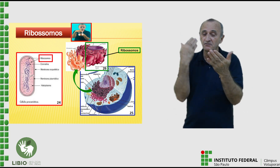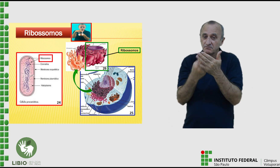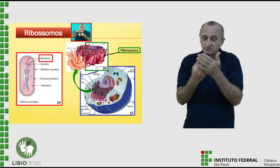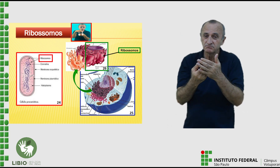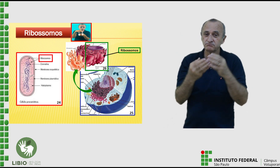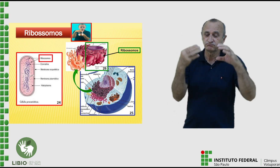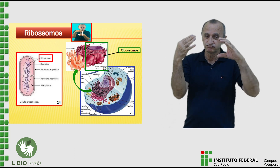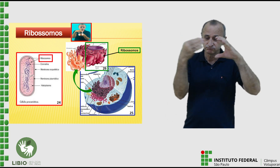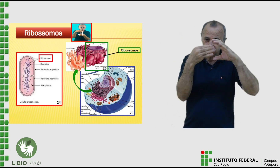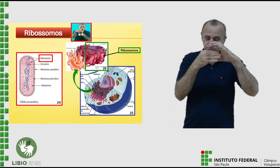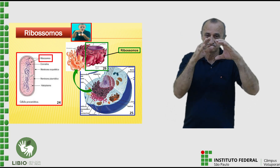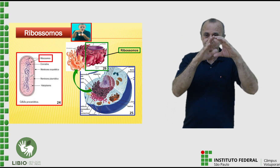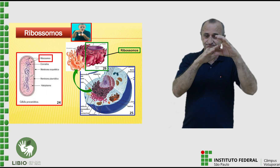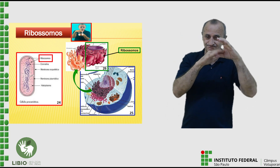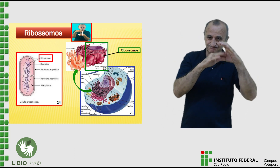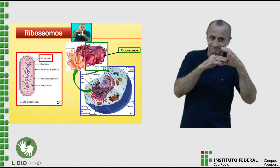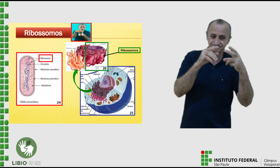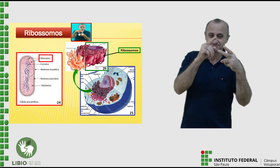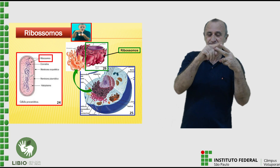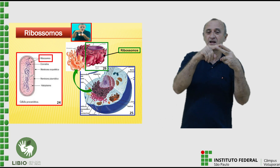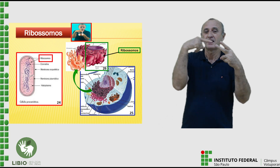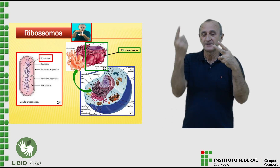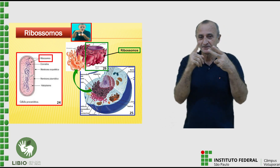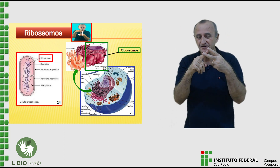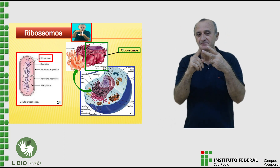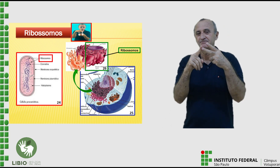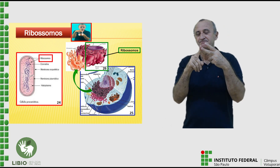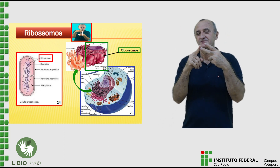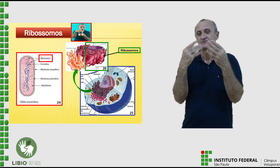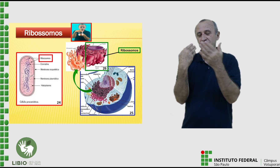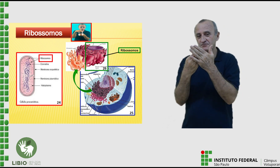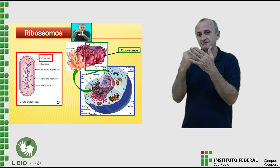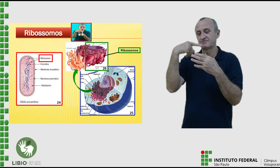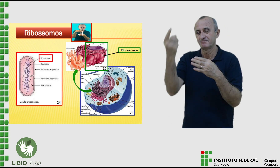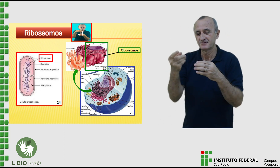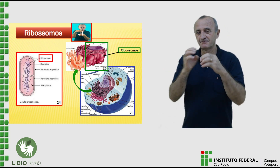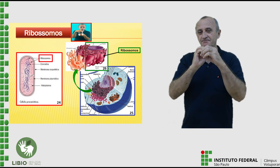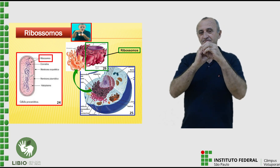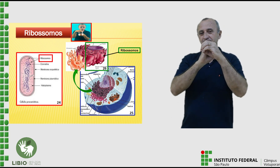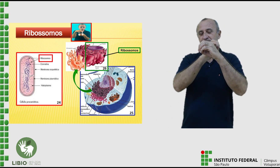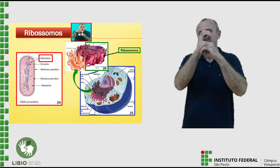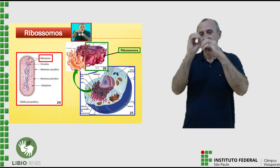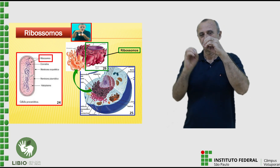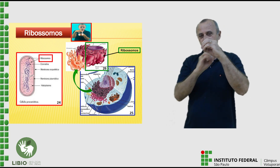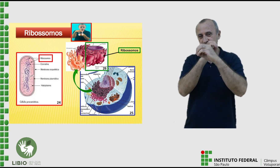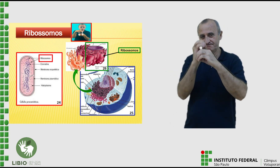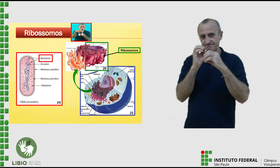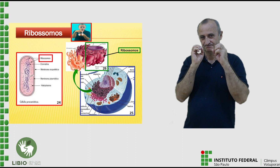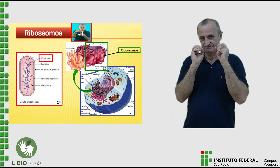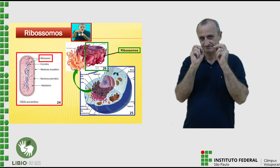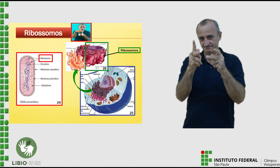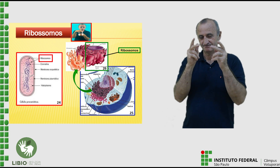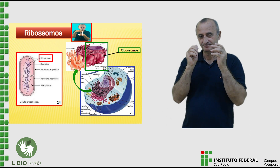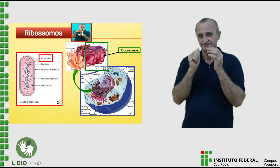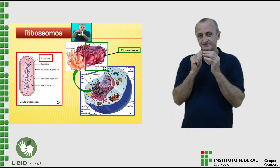organelas. Lembre-se então, olha, estudar citoplasma, são algumas partes da